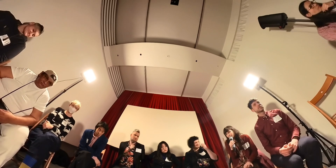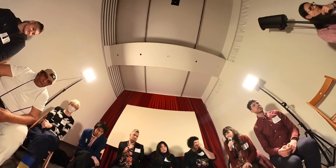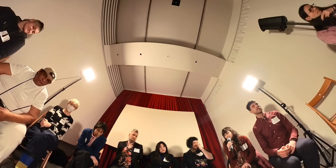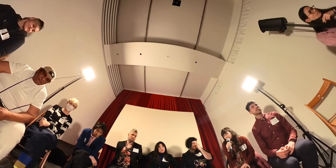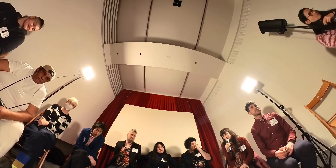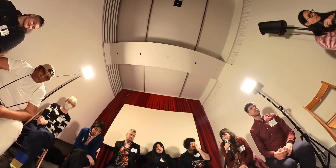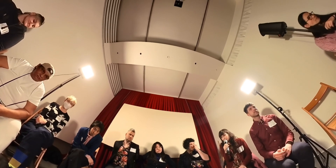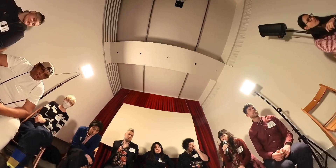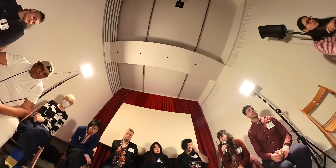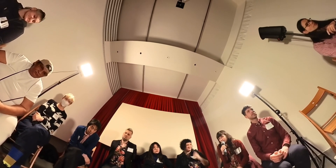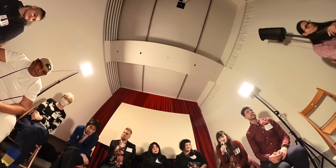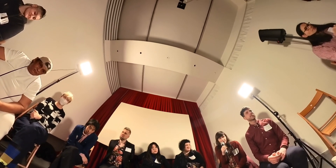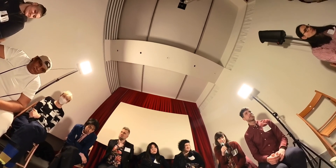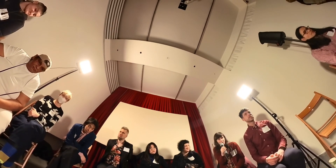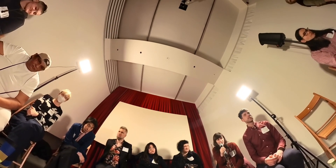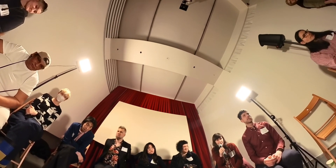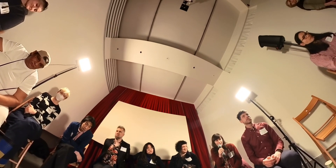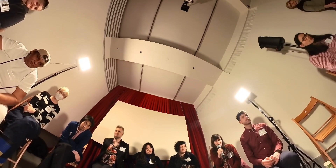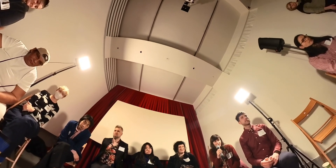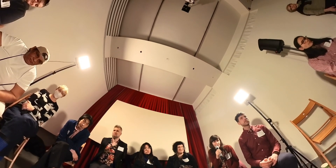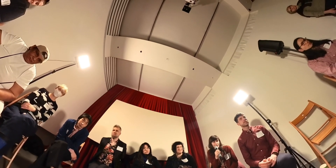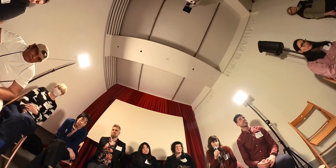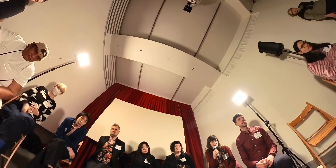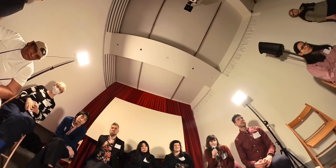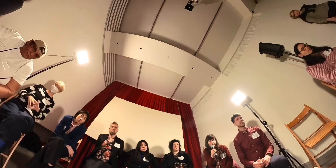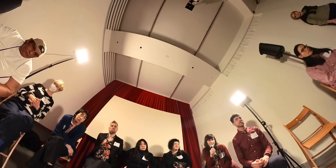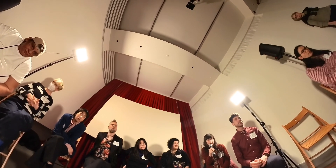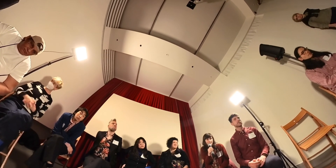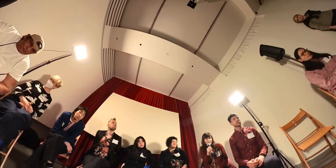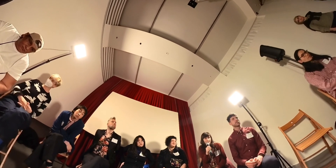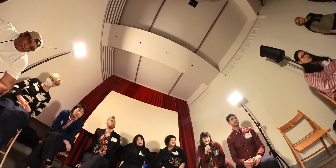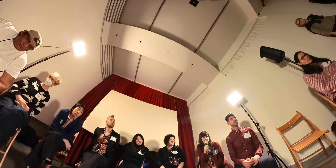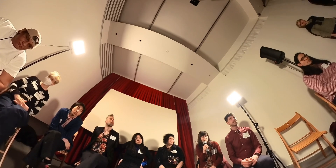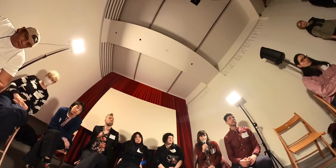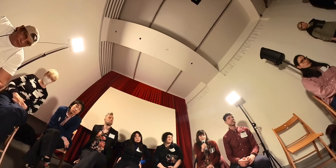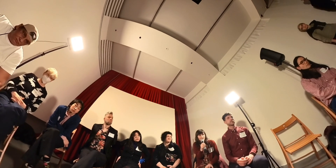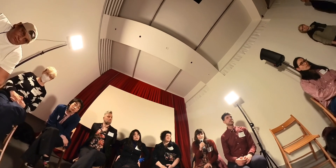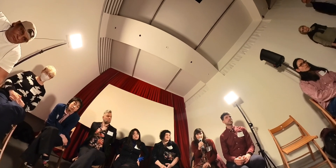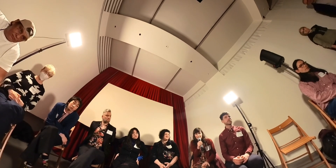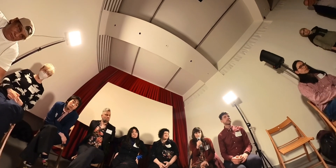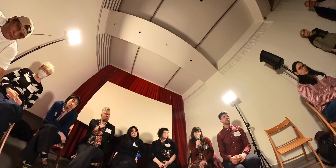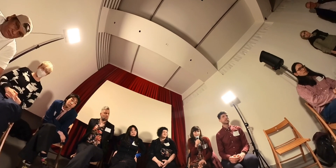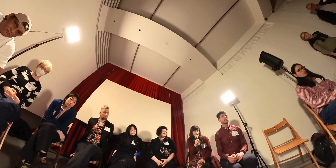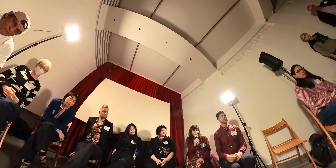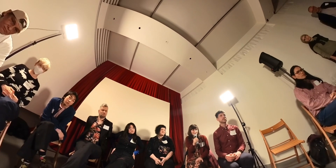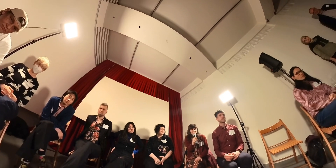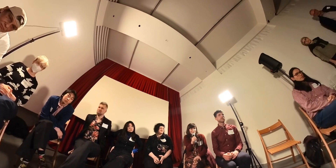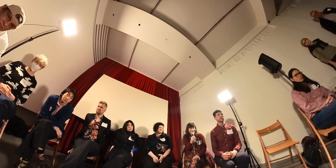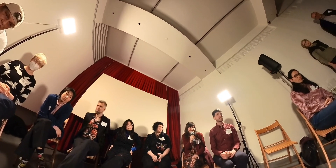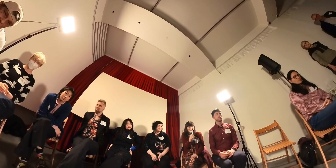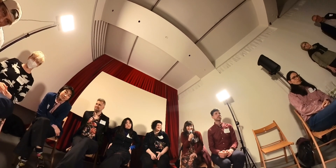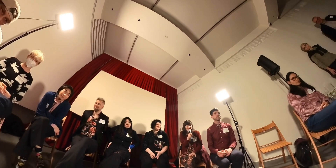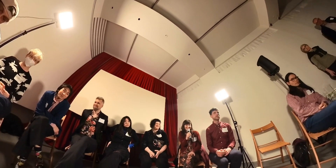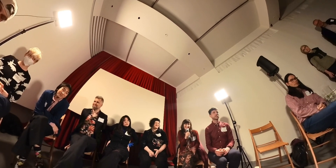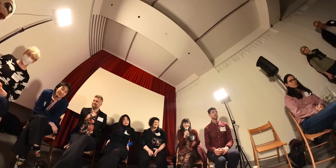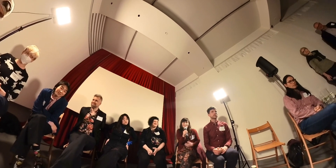vlastně v tom prostoru galerijním přišel hledat a někdy se tam jenom přijdem třeba s někým potkat a je to v